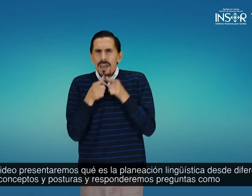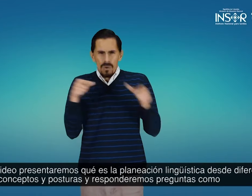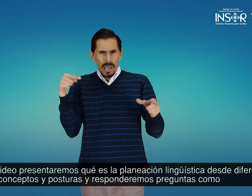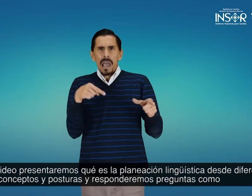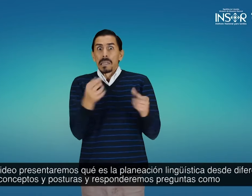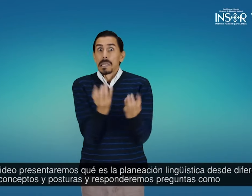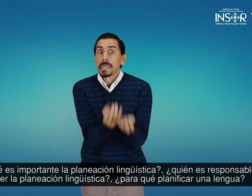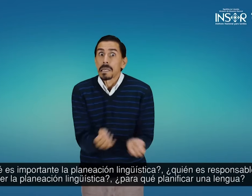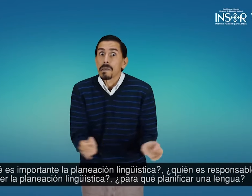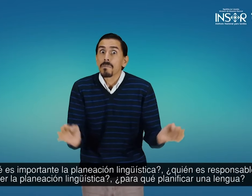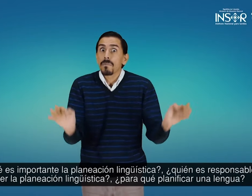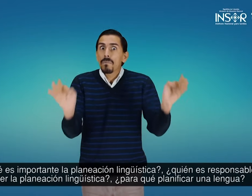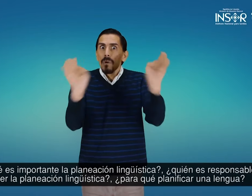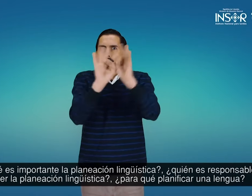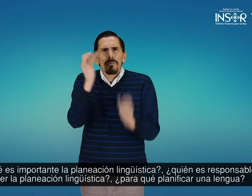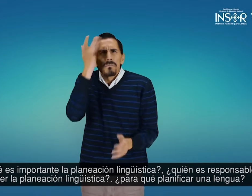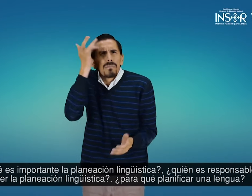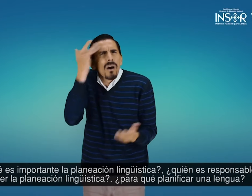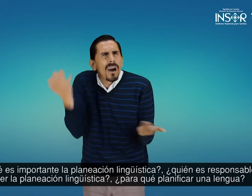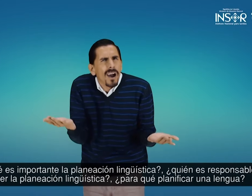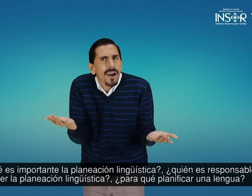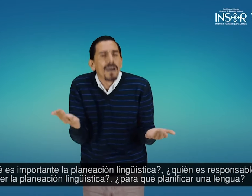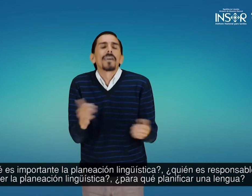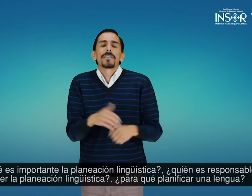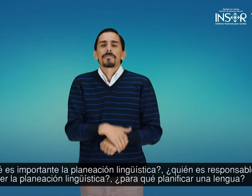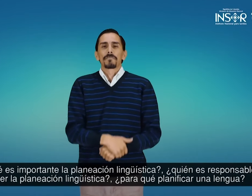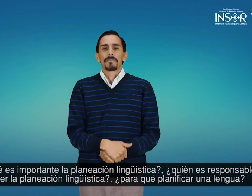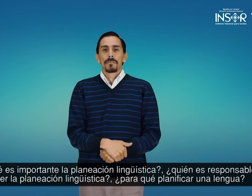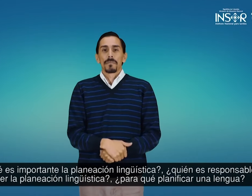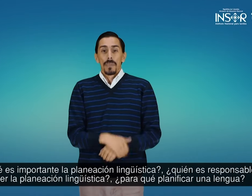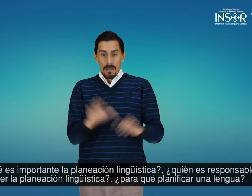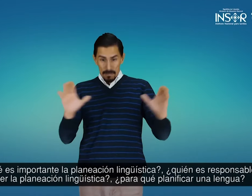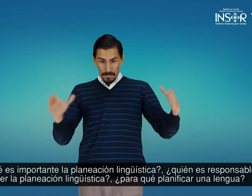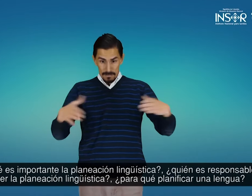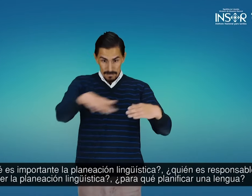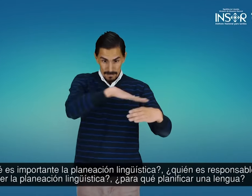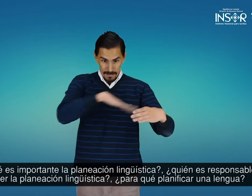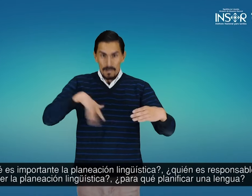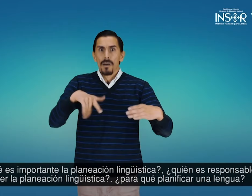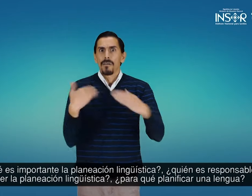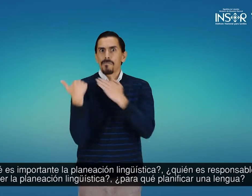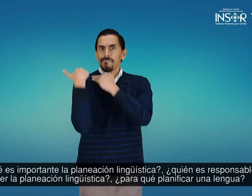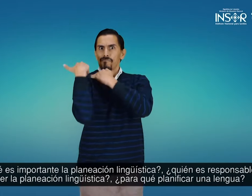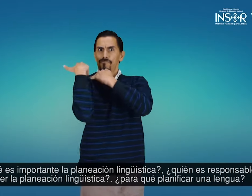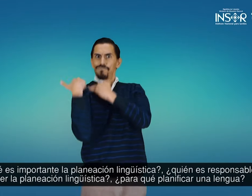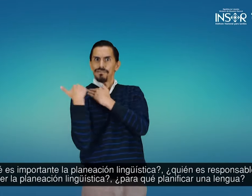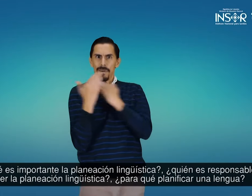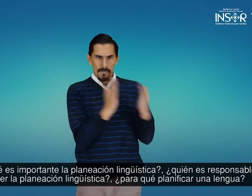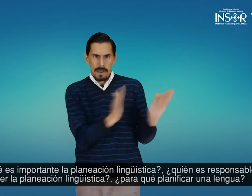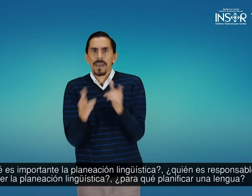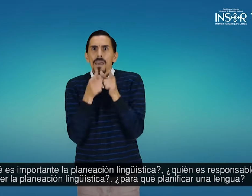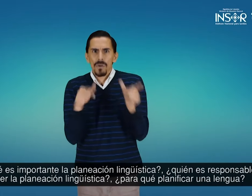¿Por qué es importante la planeación lingüística? ¿Quién es responsable de hacer la planeación lingüística?